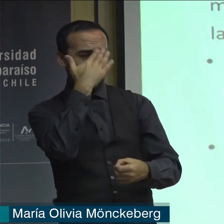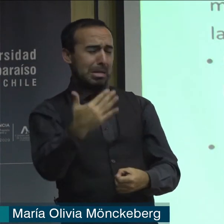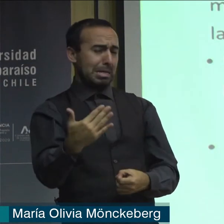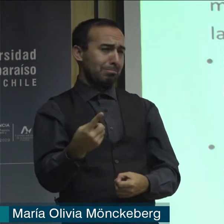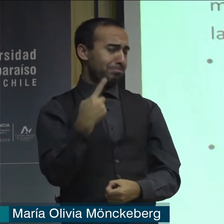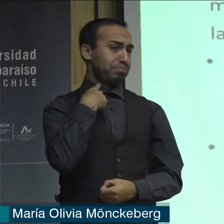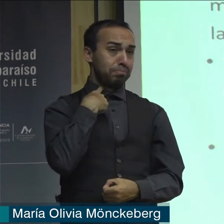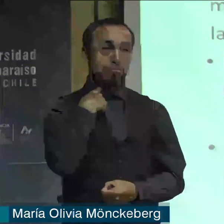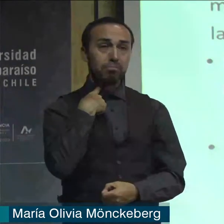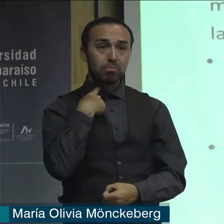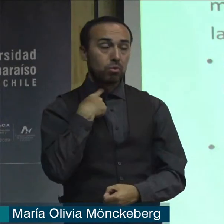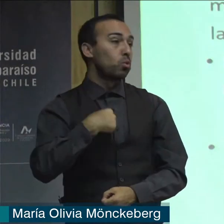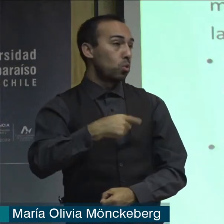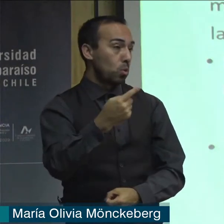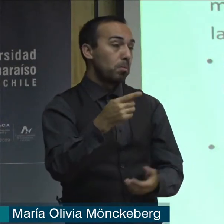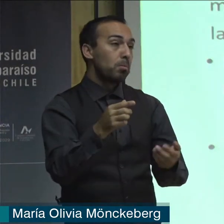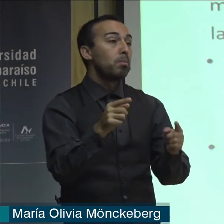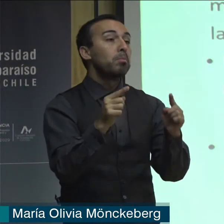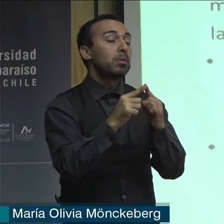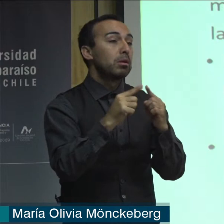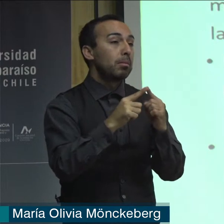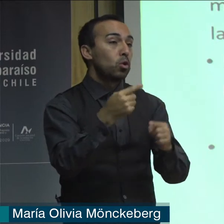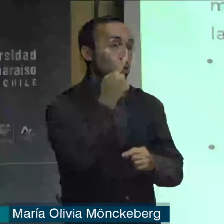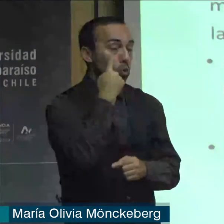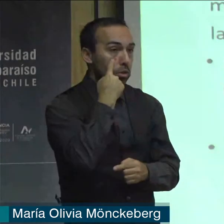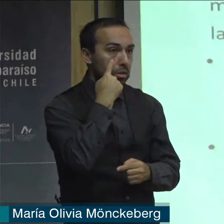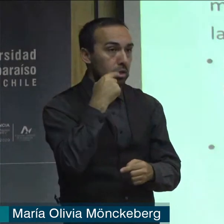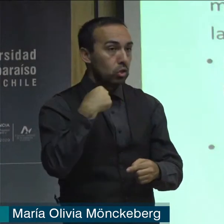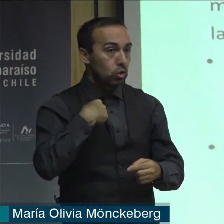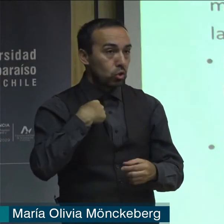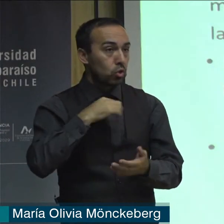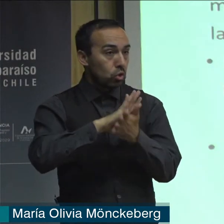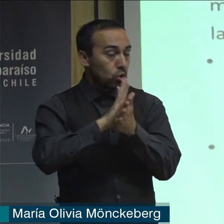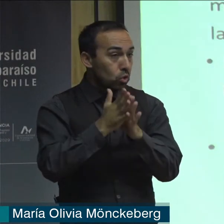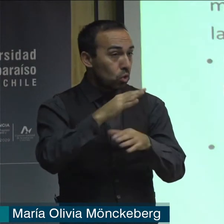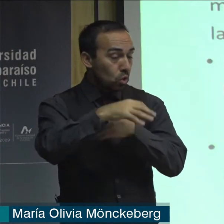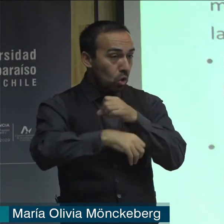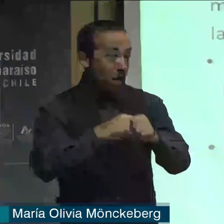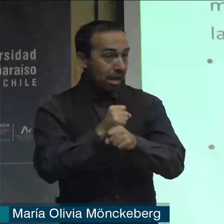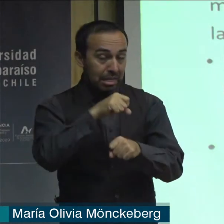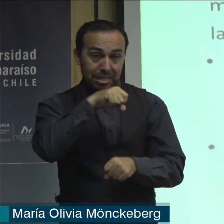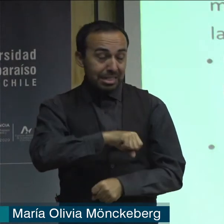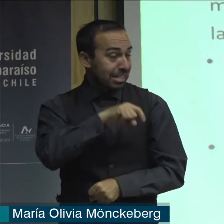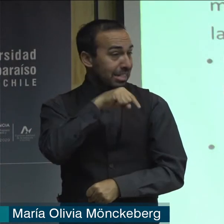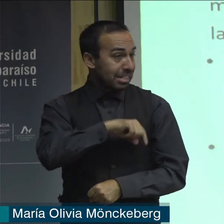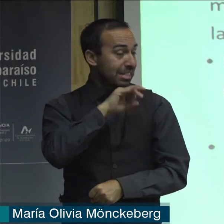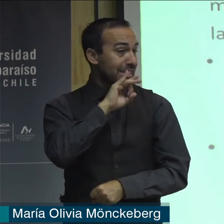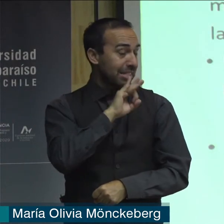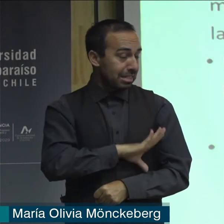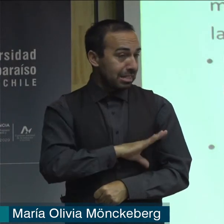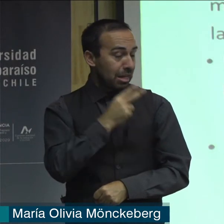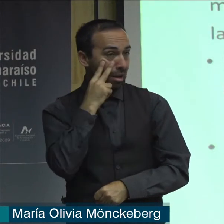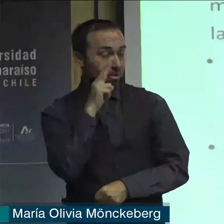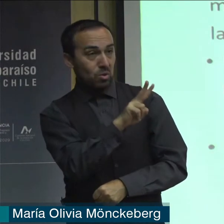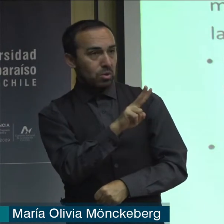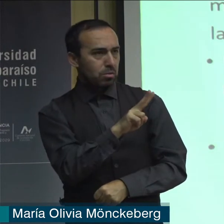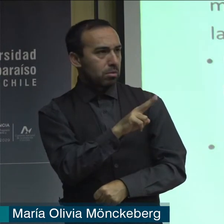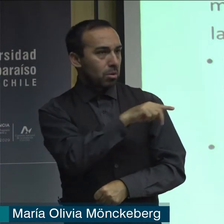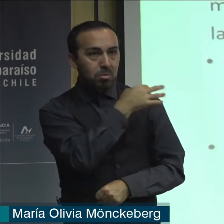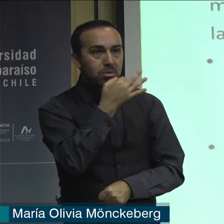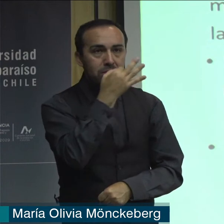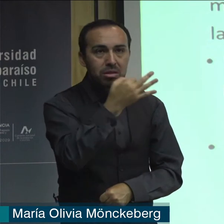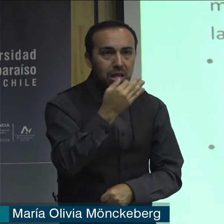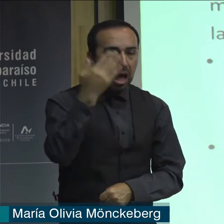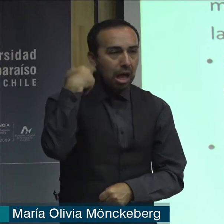en el caso particular mío yo me quedé todos los años en chile y como lo decían ahí cuando hacían la presentación